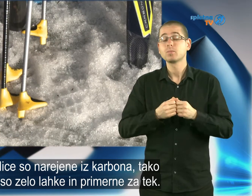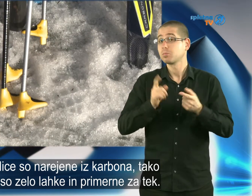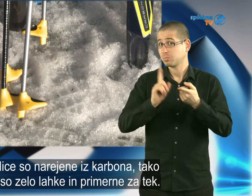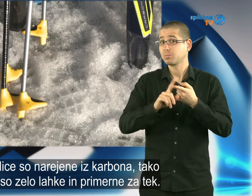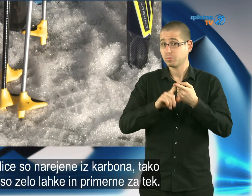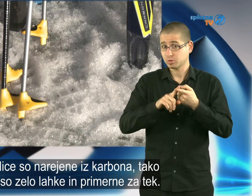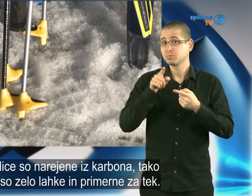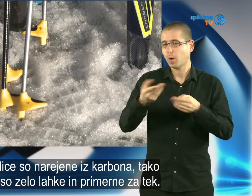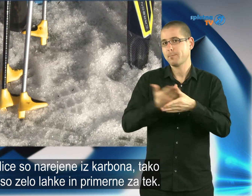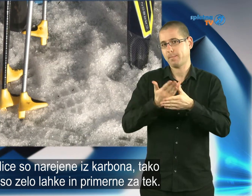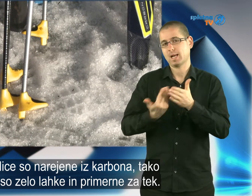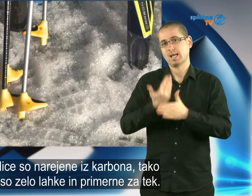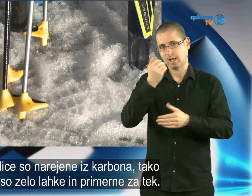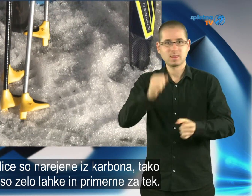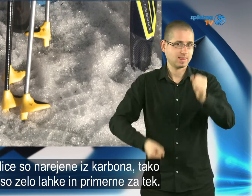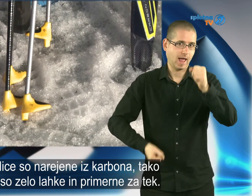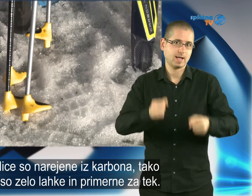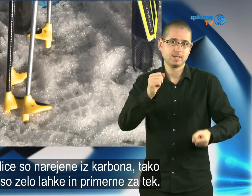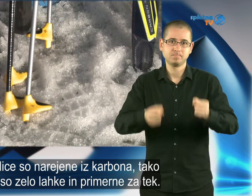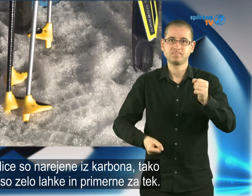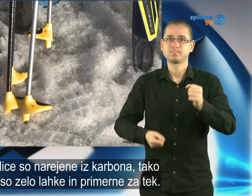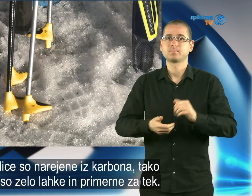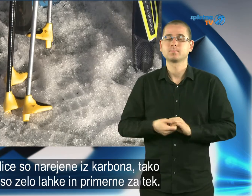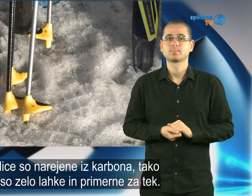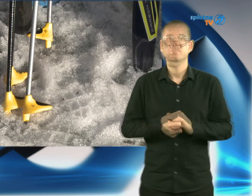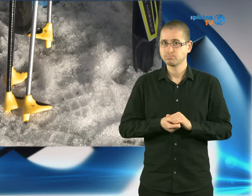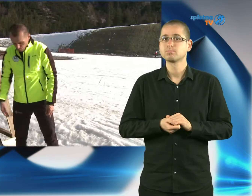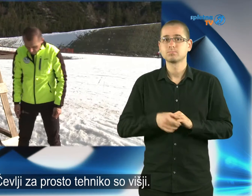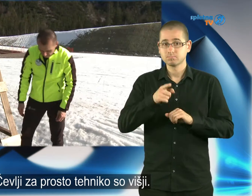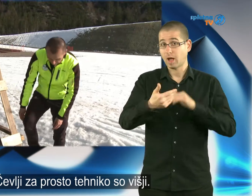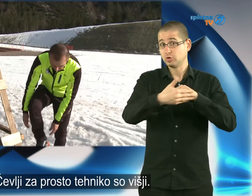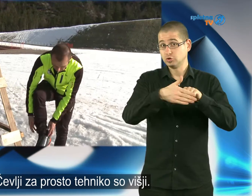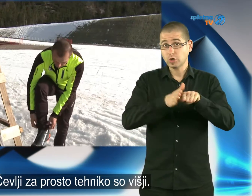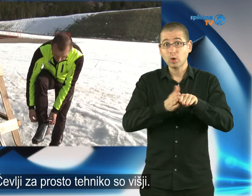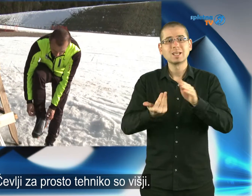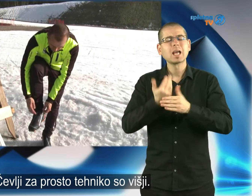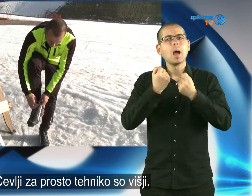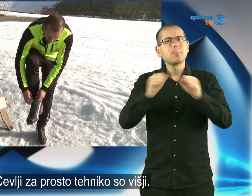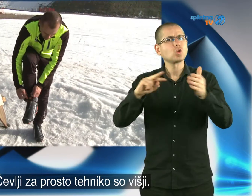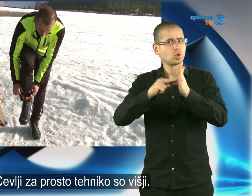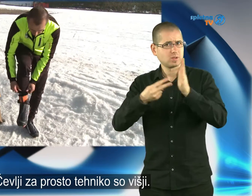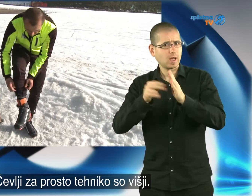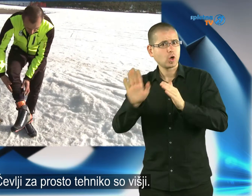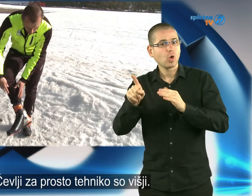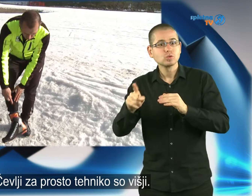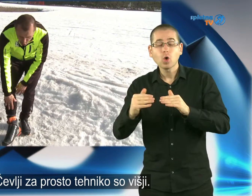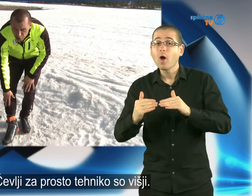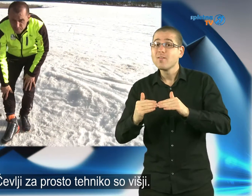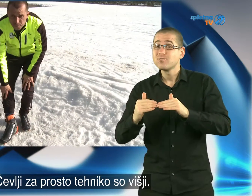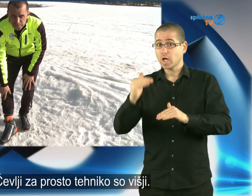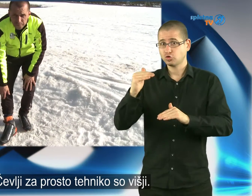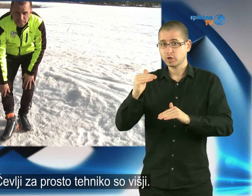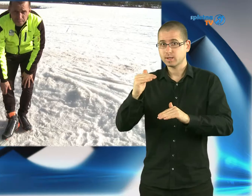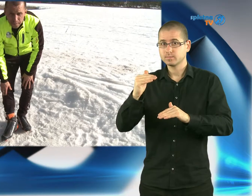in v bistvu potem primerne za sam tek. Čevlji za prosto tehniko so